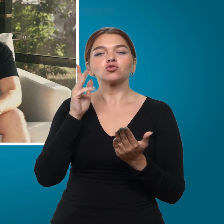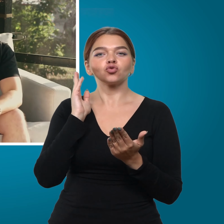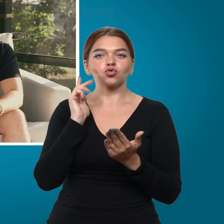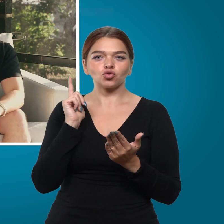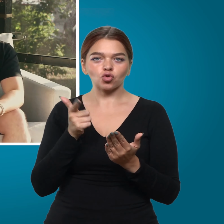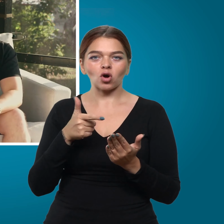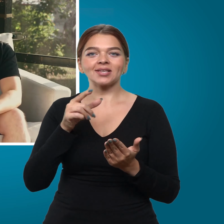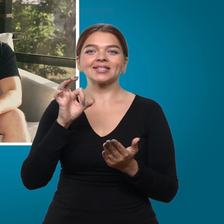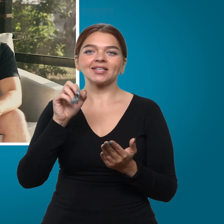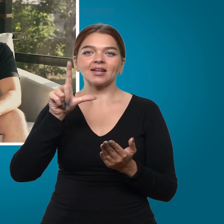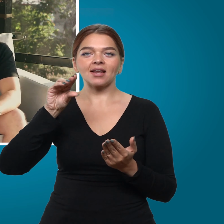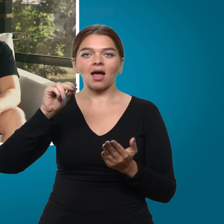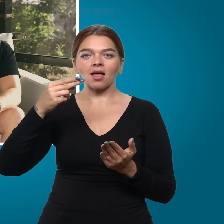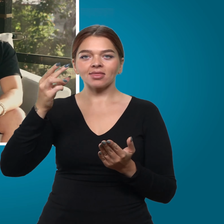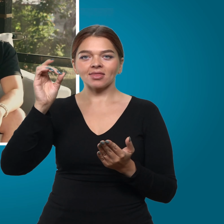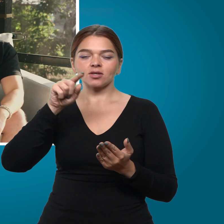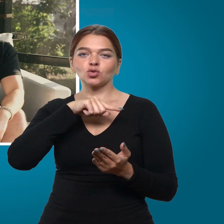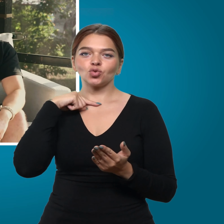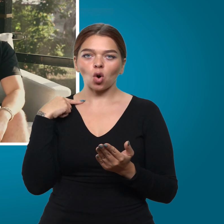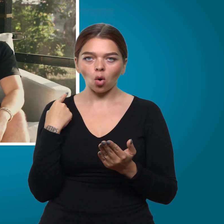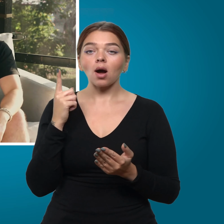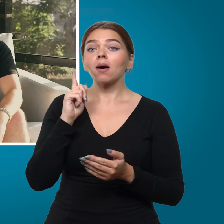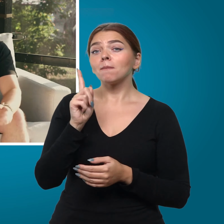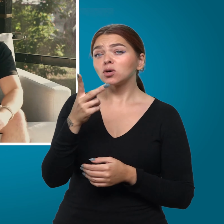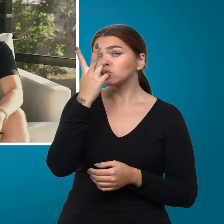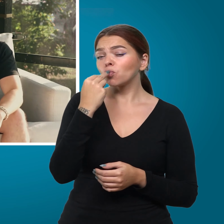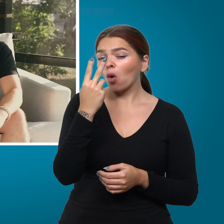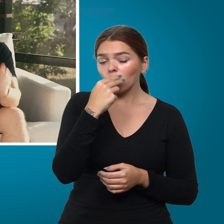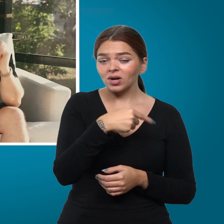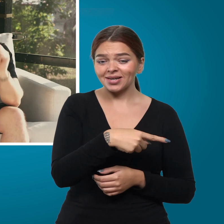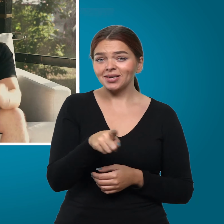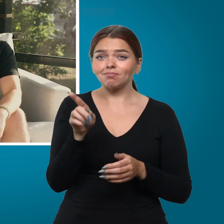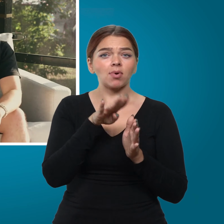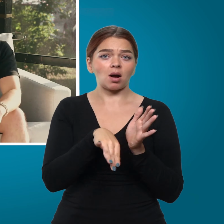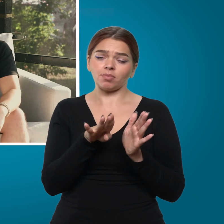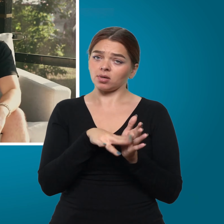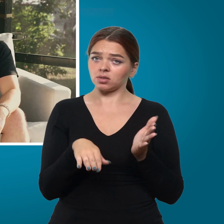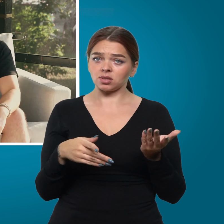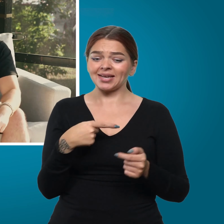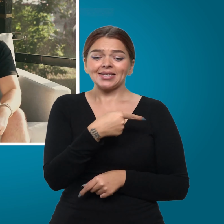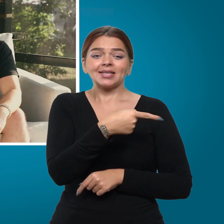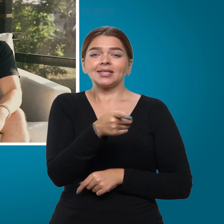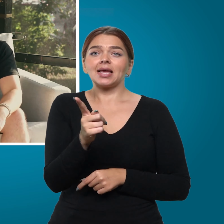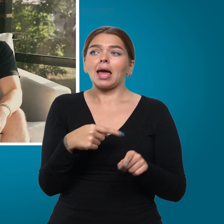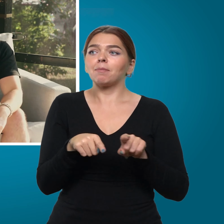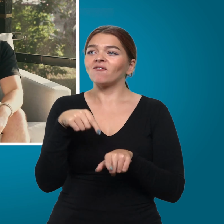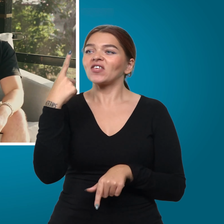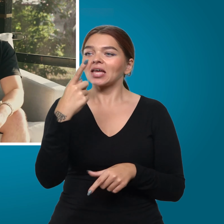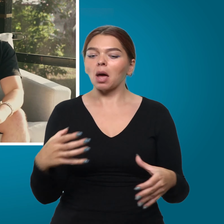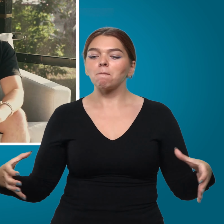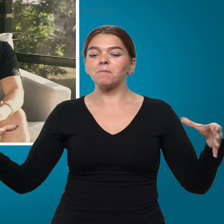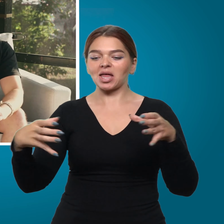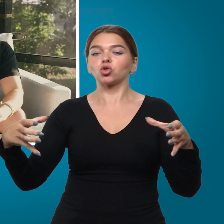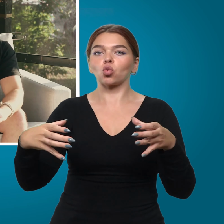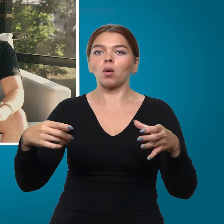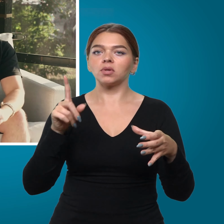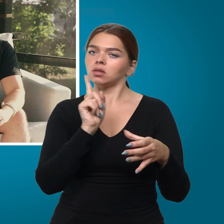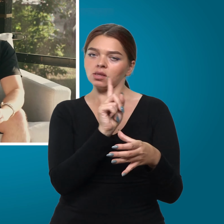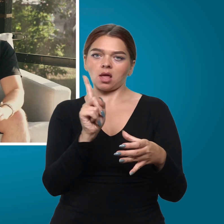visi turbūt jau atsikandom. Kas perskaitė tą knygą, jums gal lengviau buvo, man biškį iš 40 km iš šono jau biškį sunkiau ją buvo